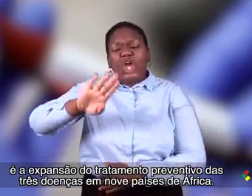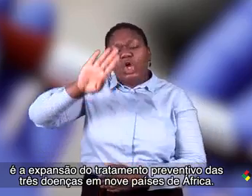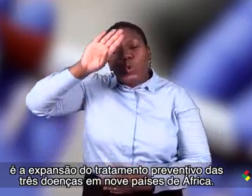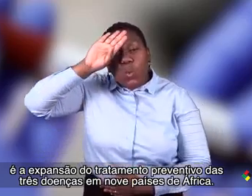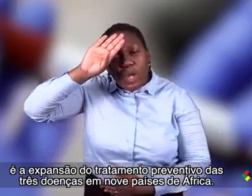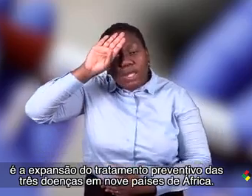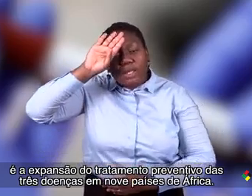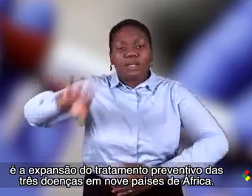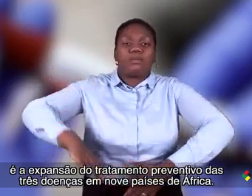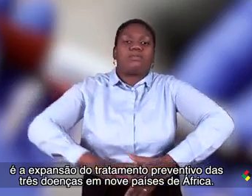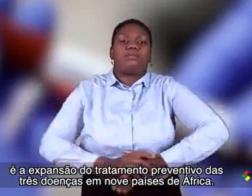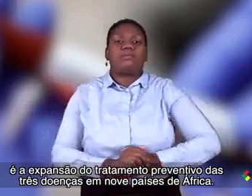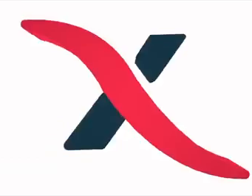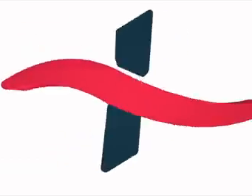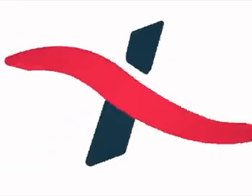9 países de África.